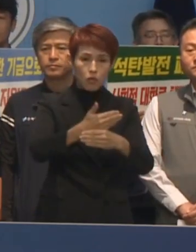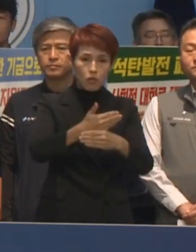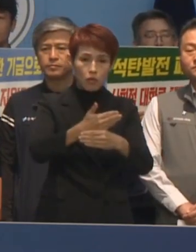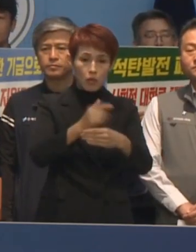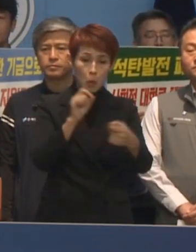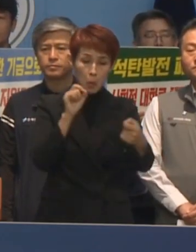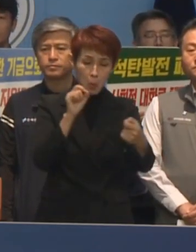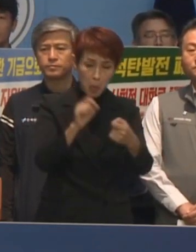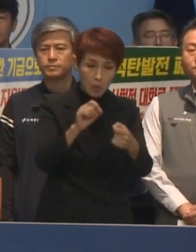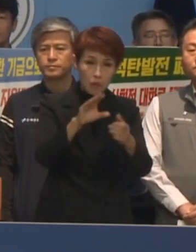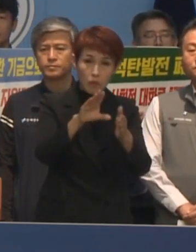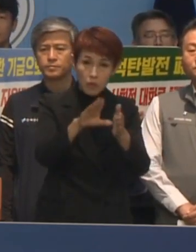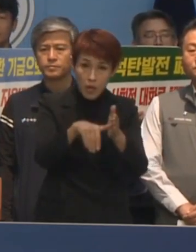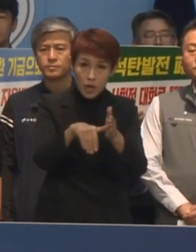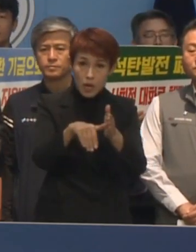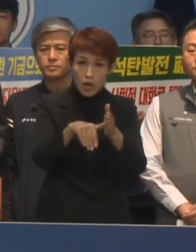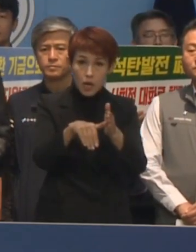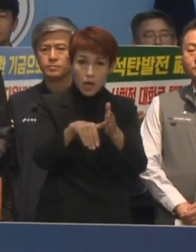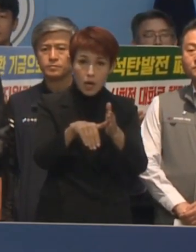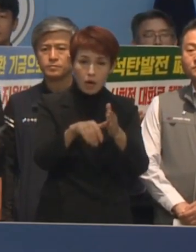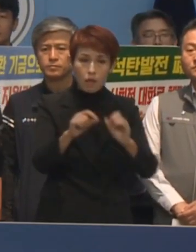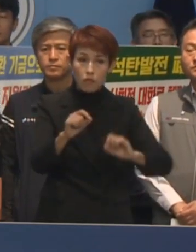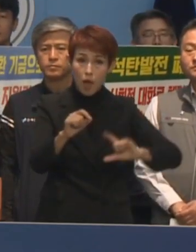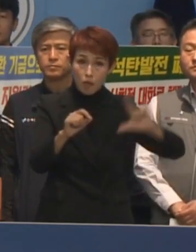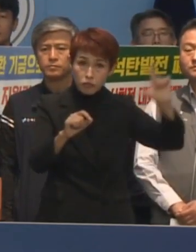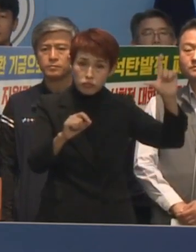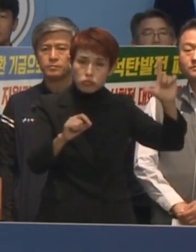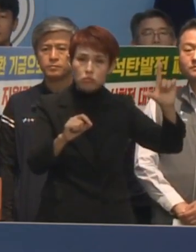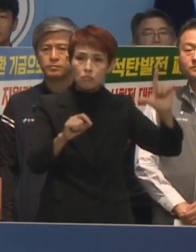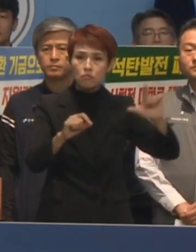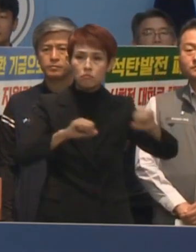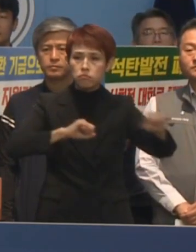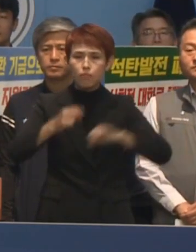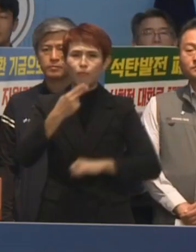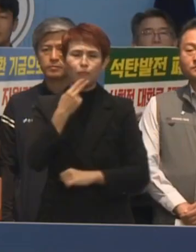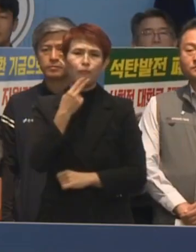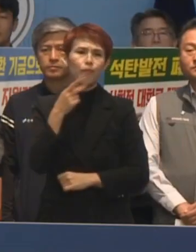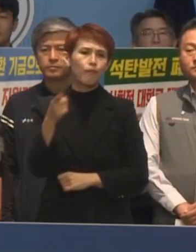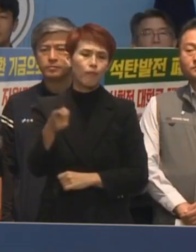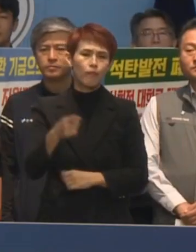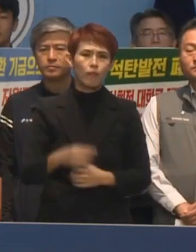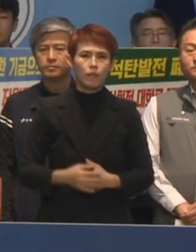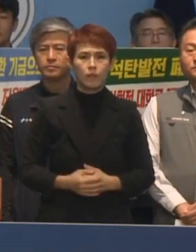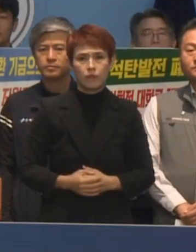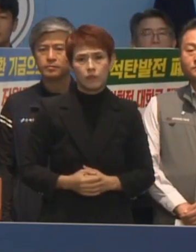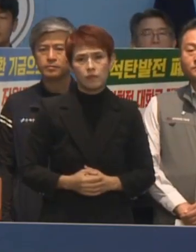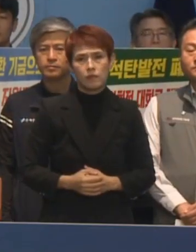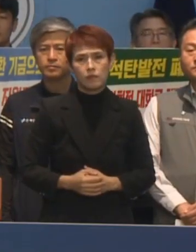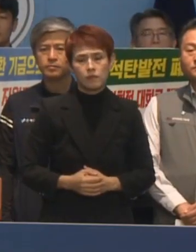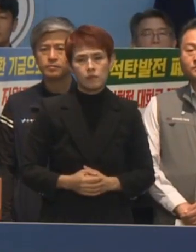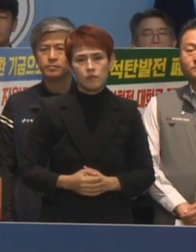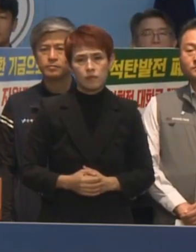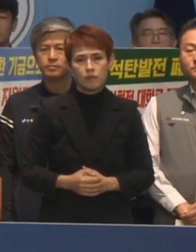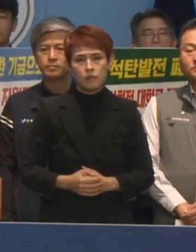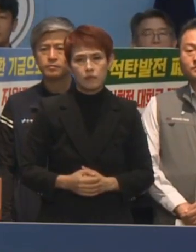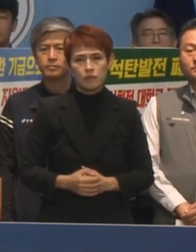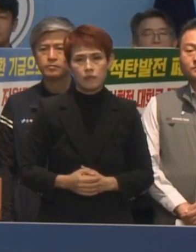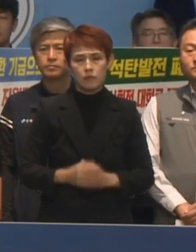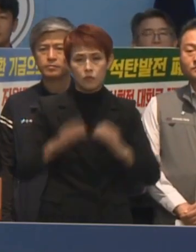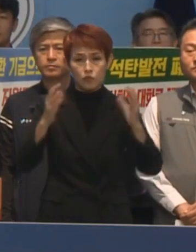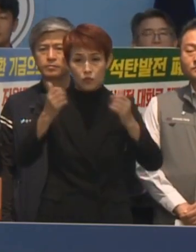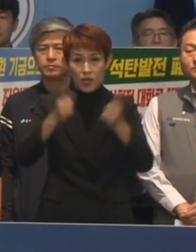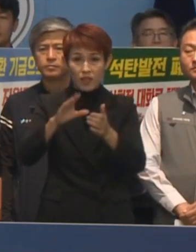남겨둔 상황에서 현재 시점까지 대부분 실행되고 있지 않습니다. 지난 국회도 구조적